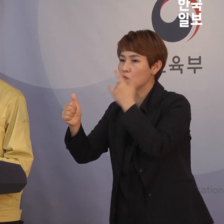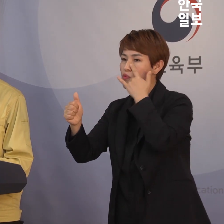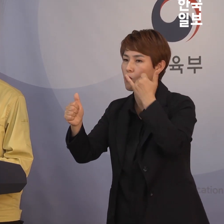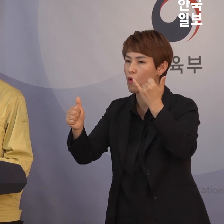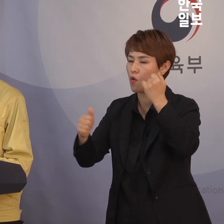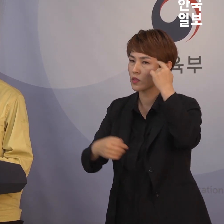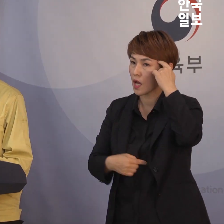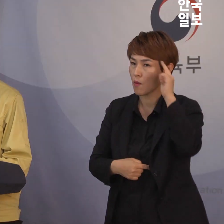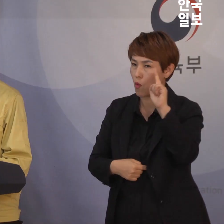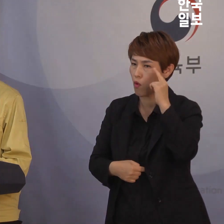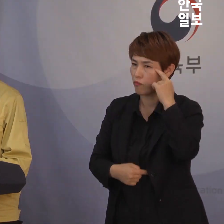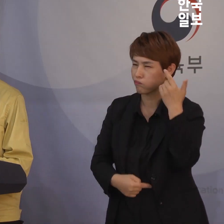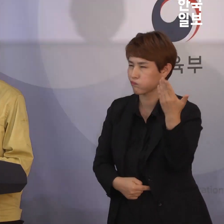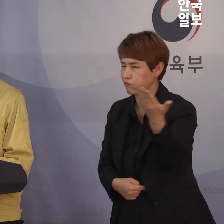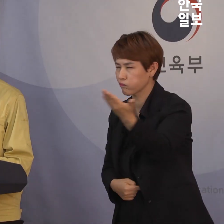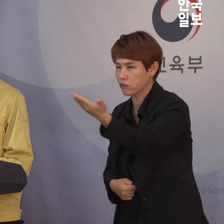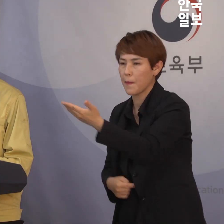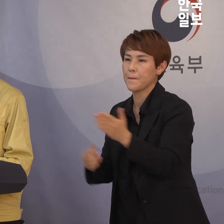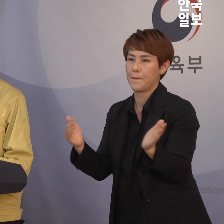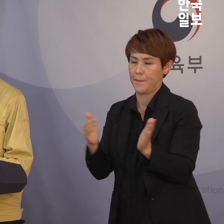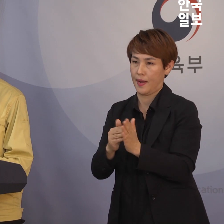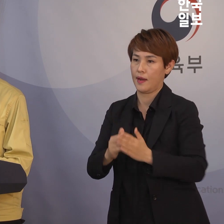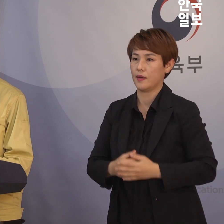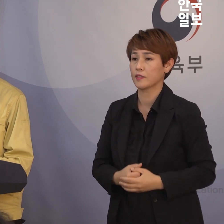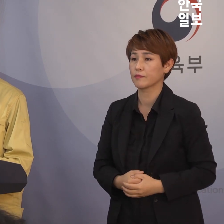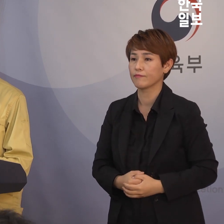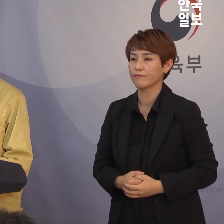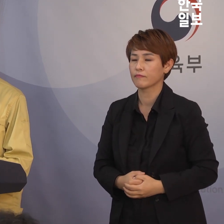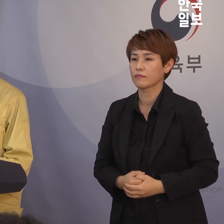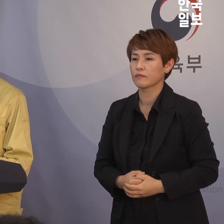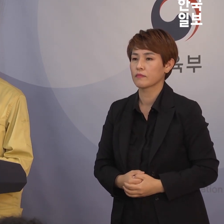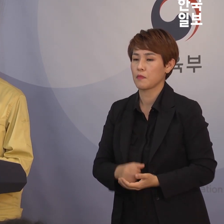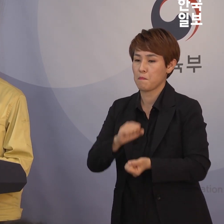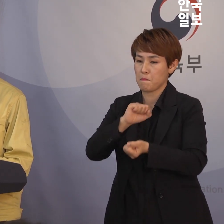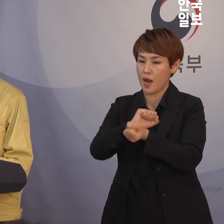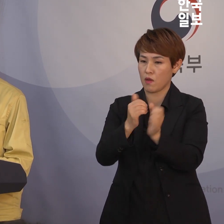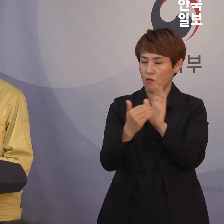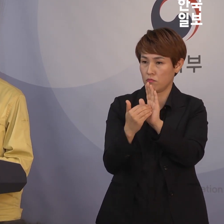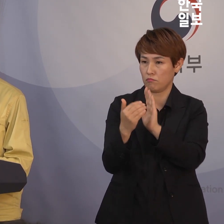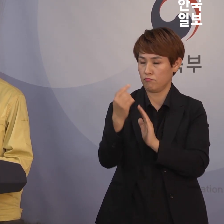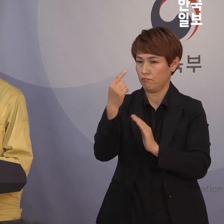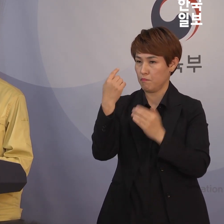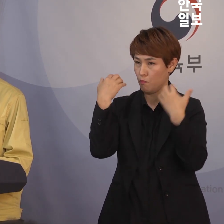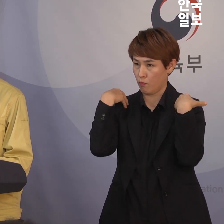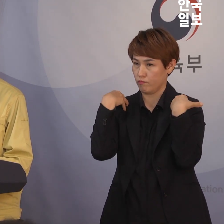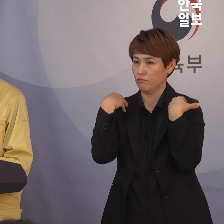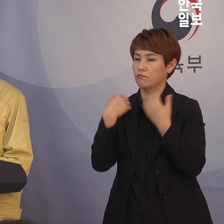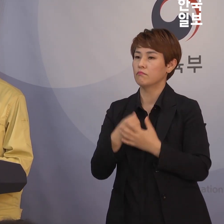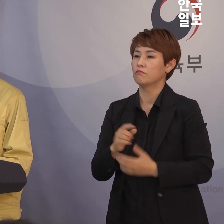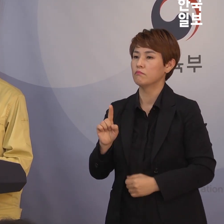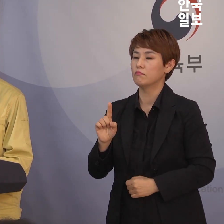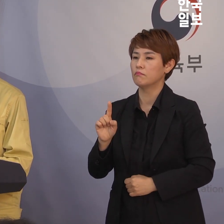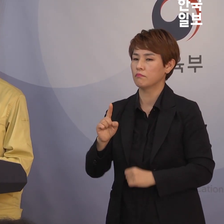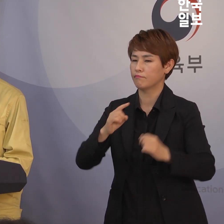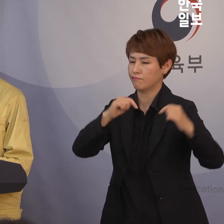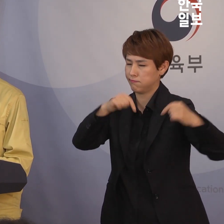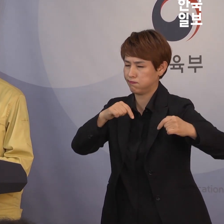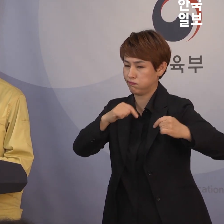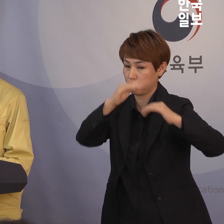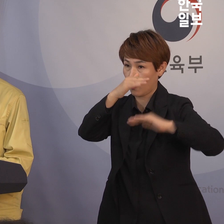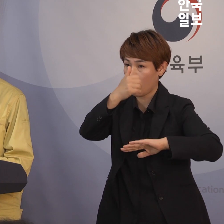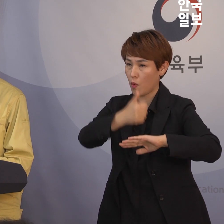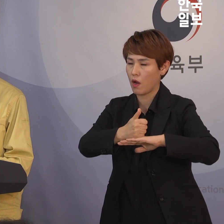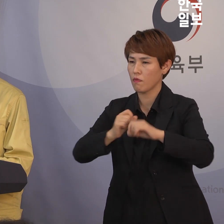의견 조사 등을 진행했습니다. 방역 당국과의 협의 결과 본격적인 대다수